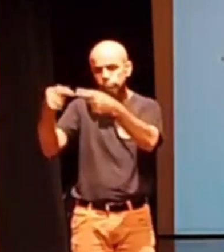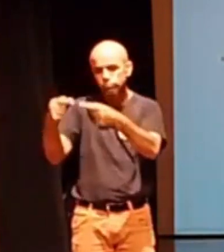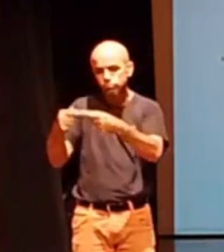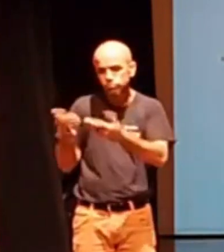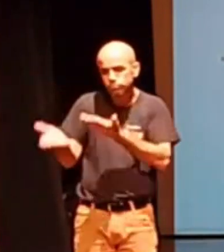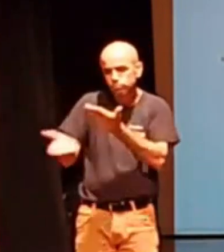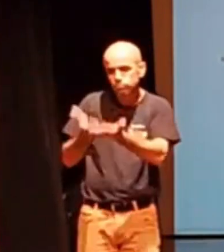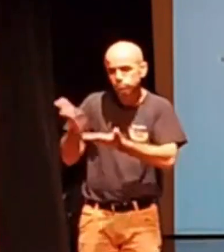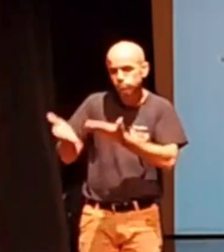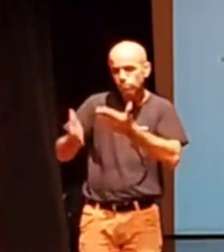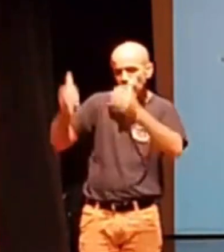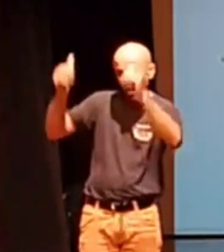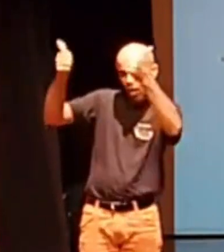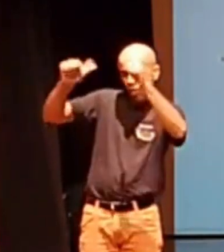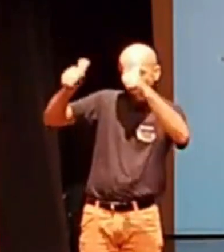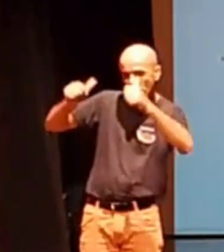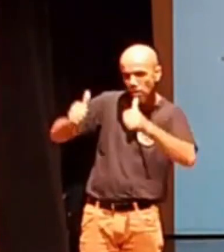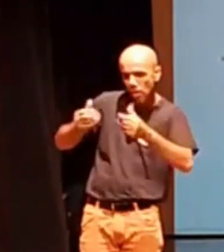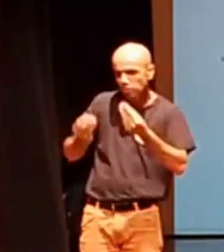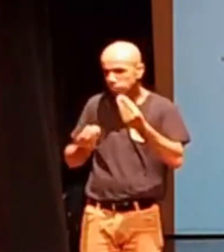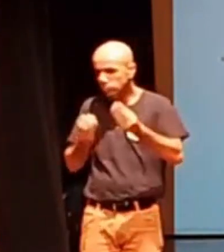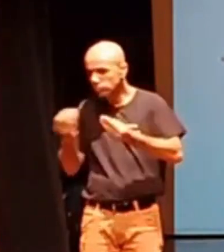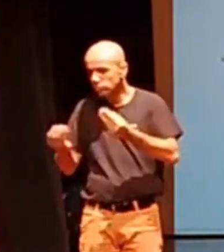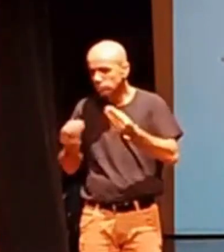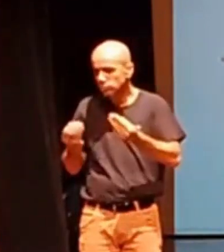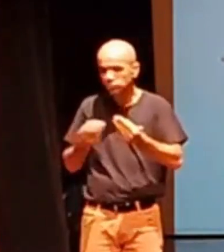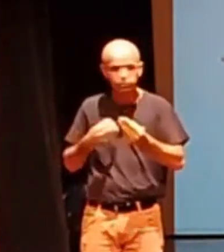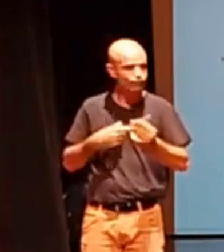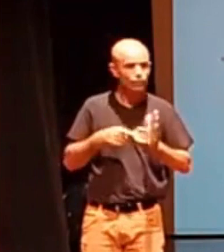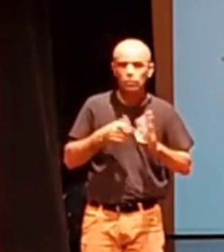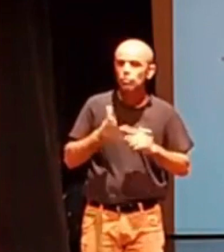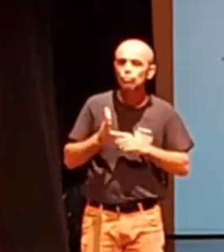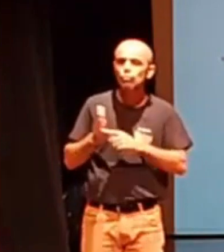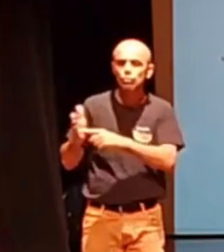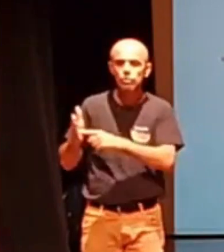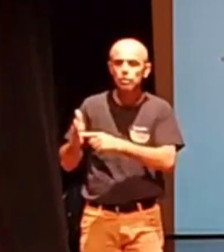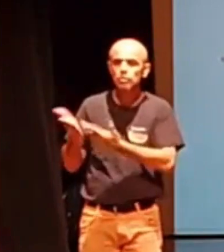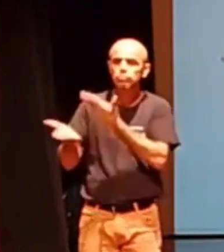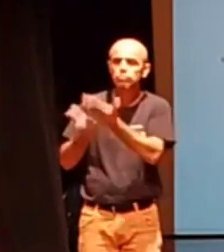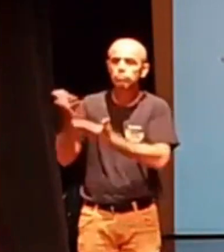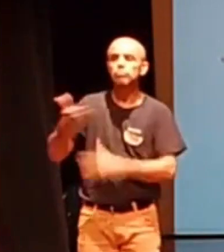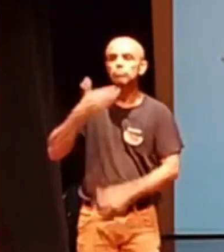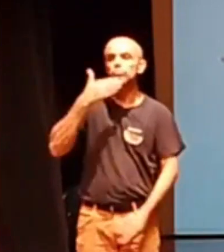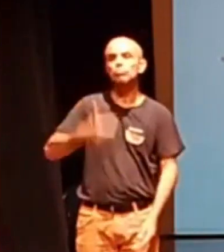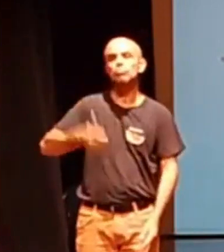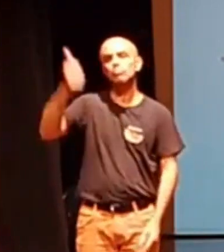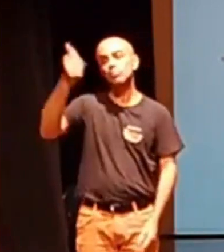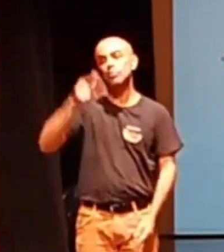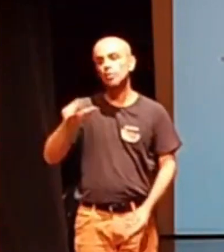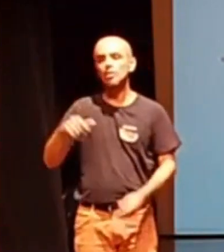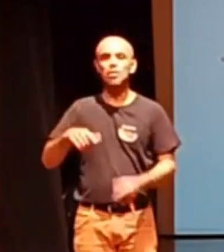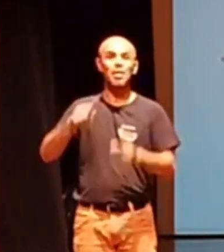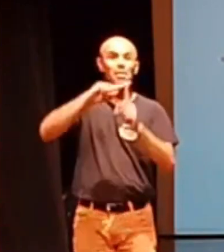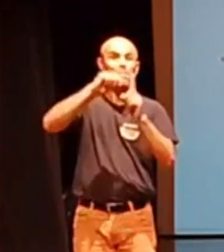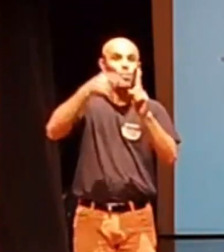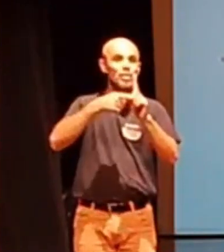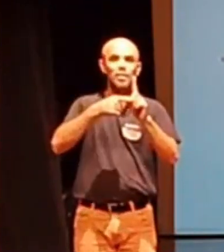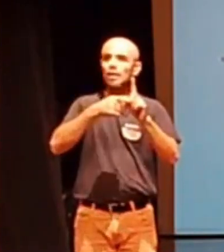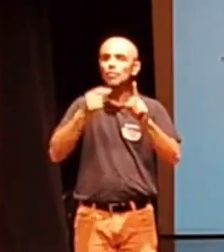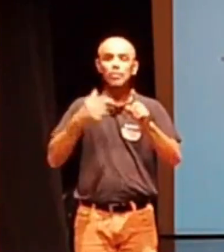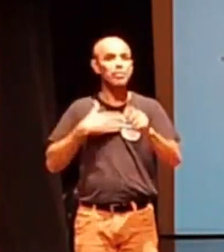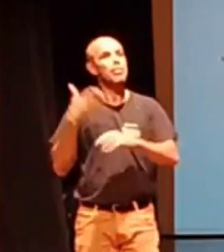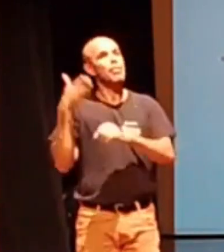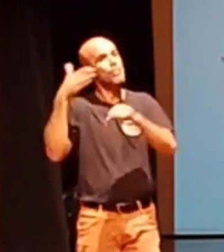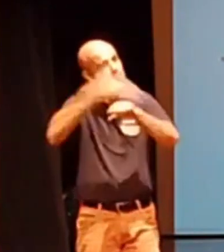precisa avaliar essa paciente para poder indicar individualmente o melhor tratamento. Então, toda mulher grávida deveria passar por um